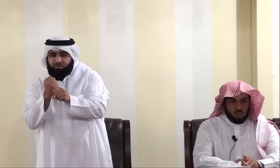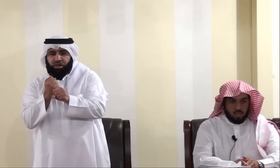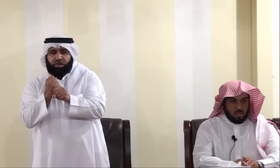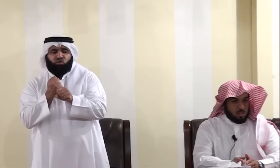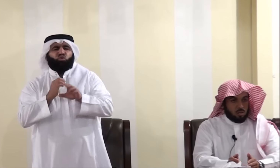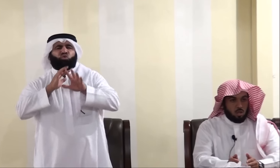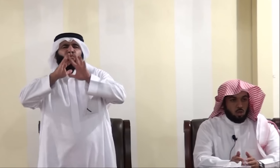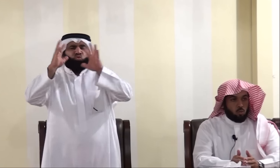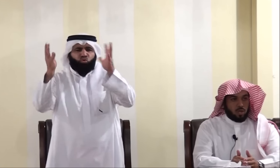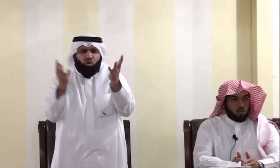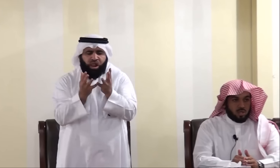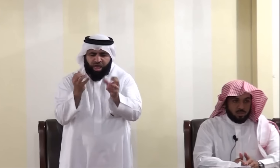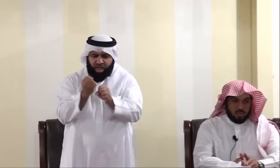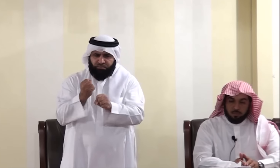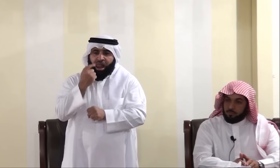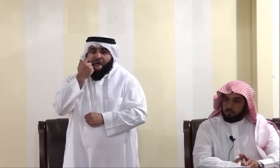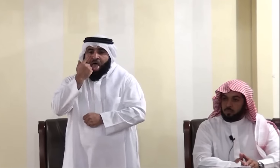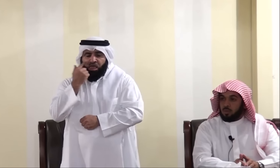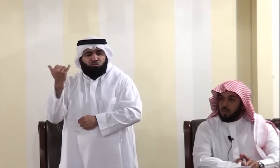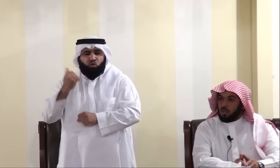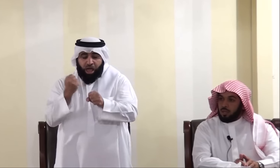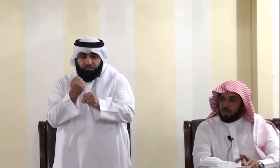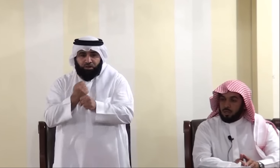بالوجه الشرعي، وأن يقدم